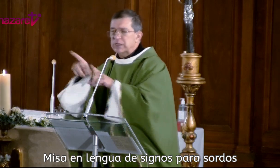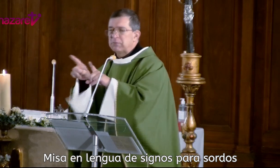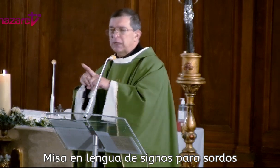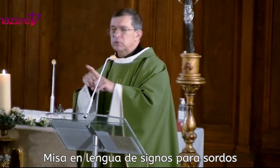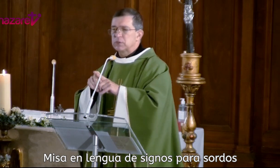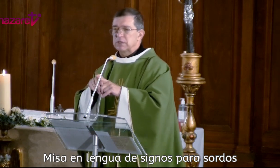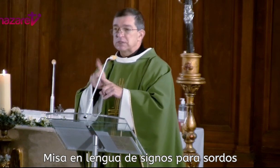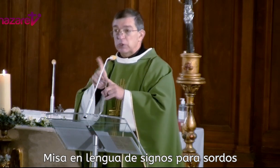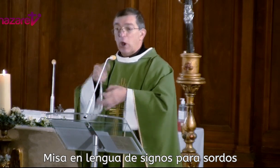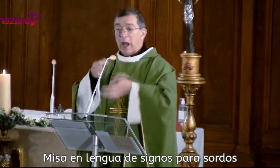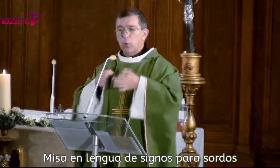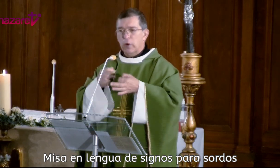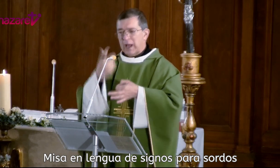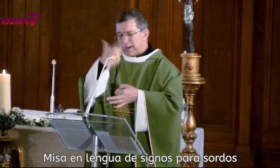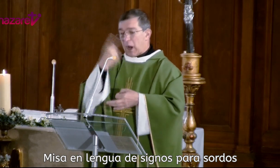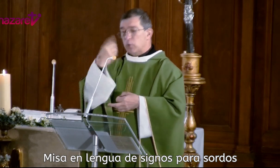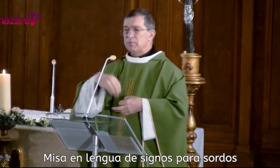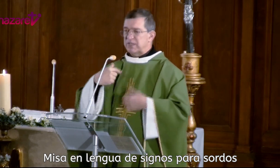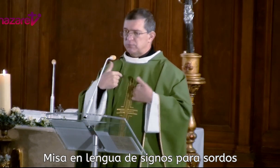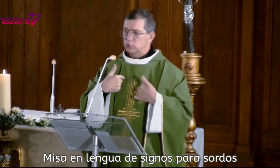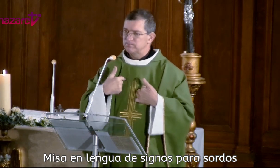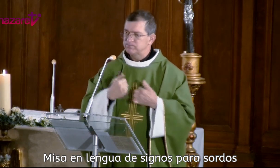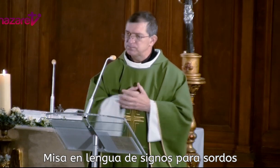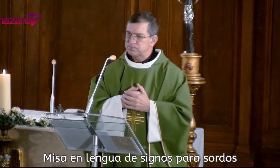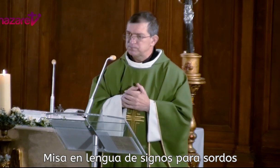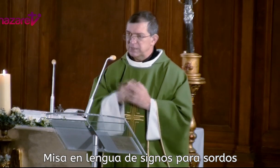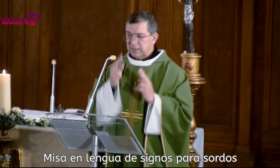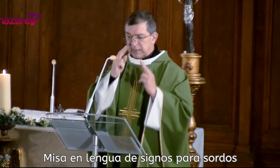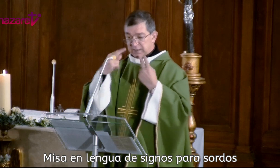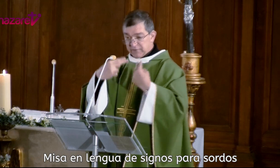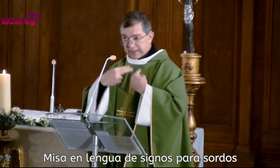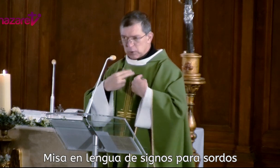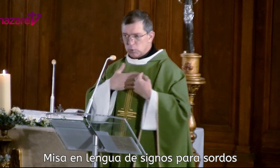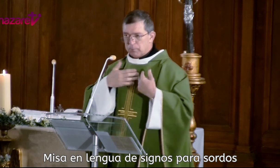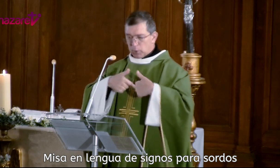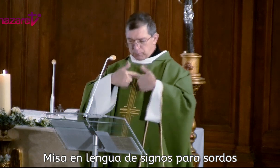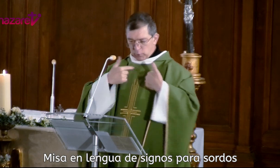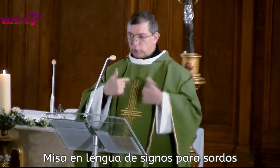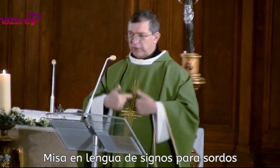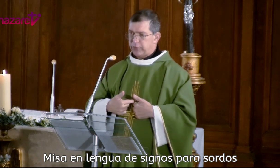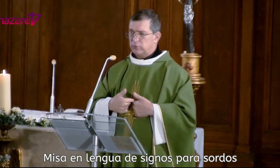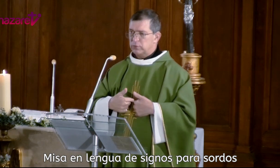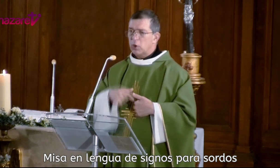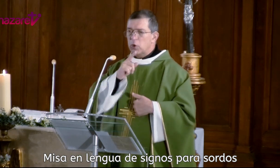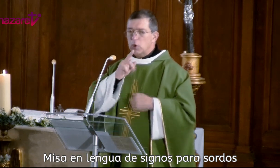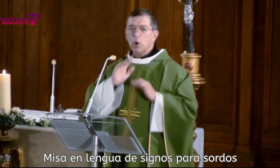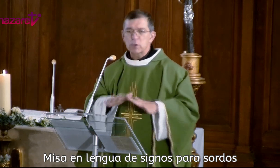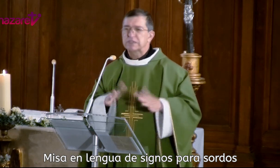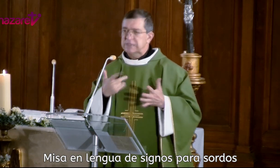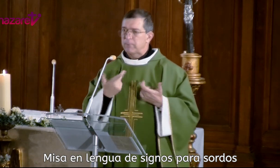hermanos, sino a juzgar a uno mismo y ver su propio corazón, cómo estamos.